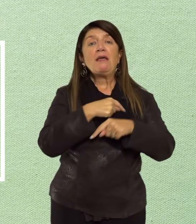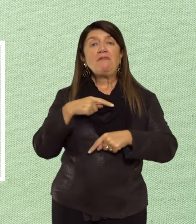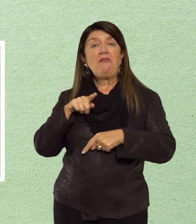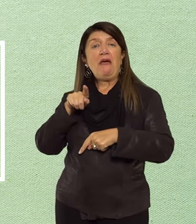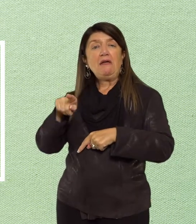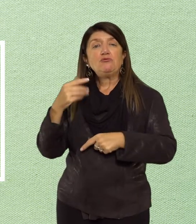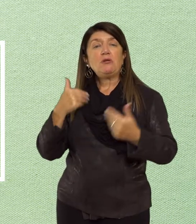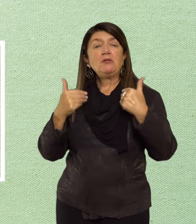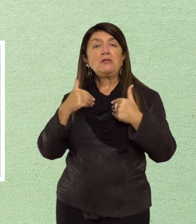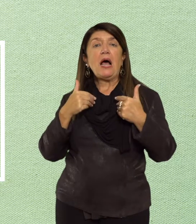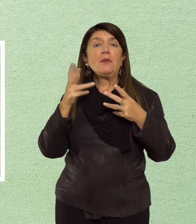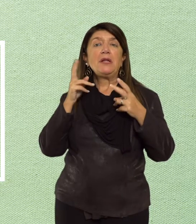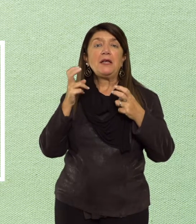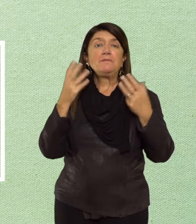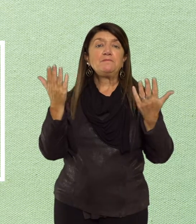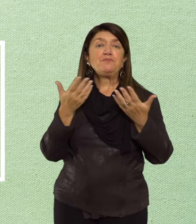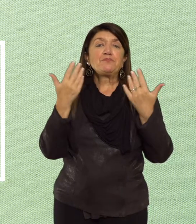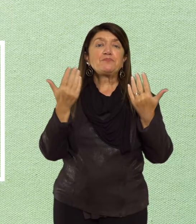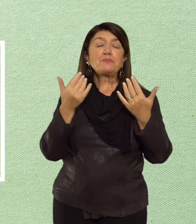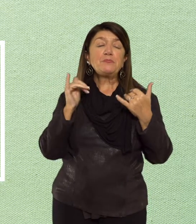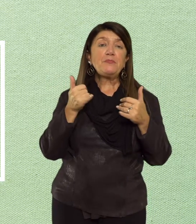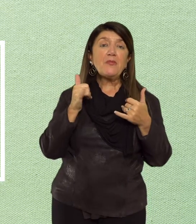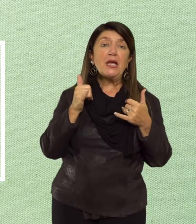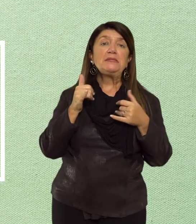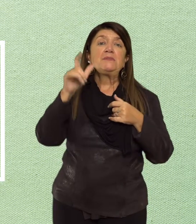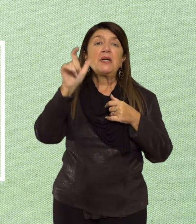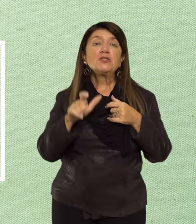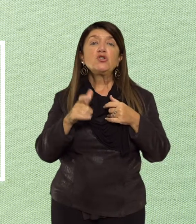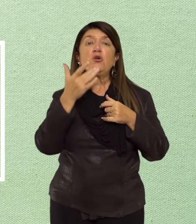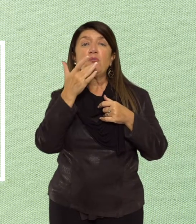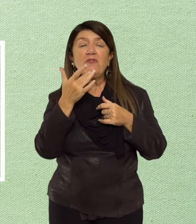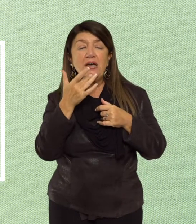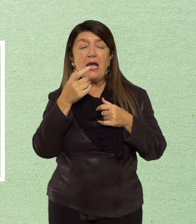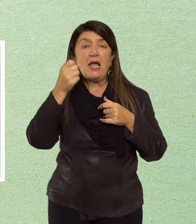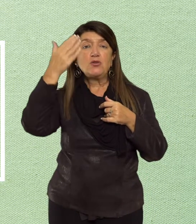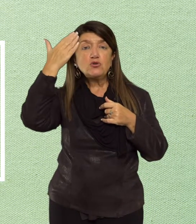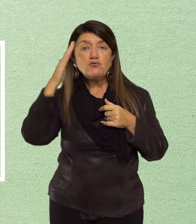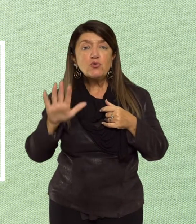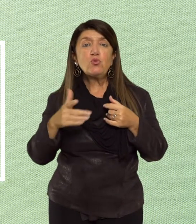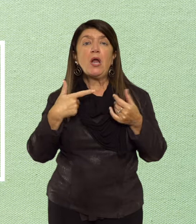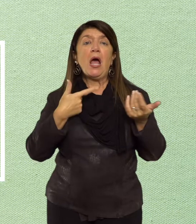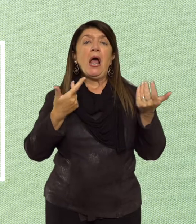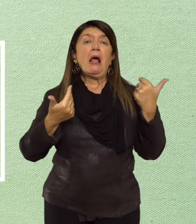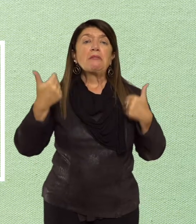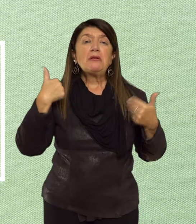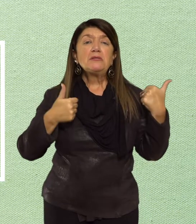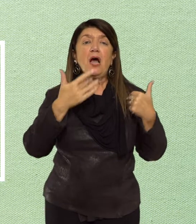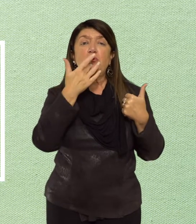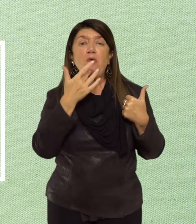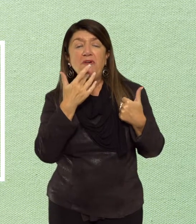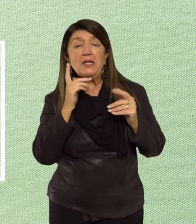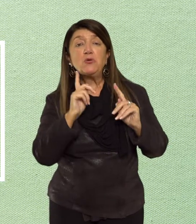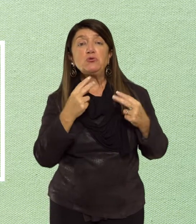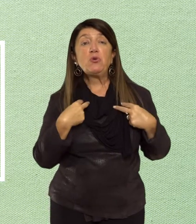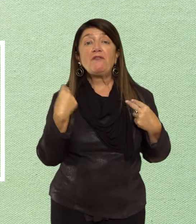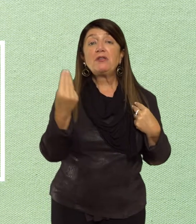viene percepito un po' come la persona un po' sfortunata, poveretto perché è disabile, magari non sapeva cosa fare nella sua